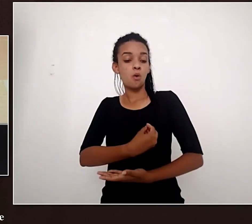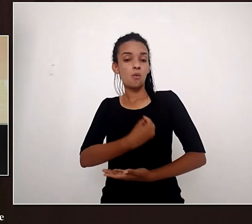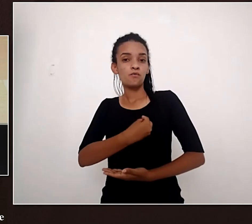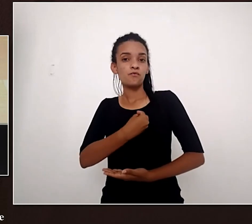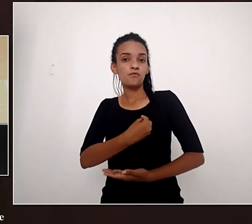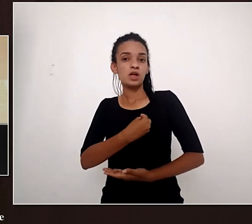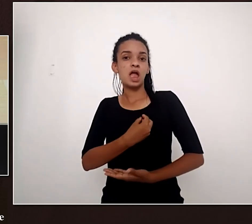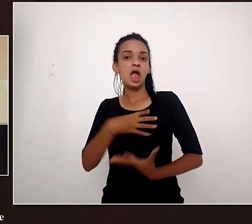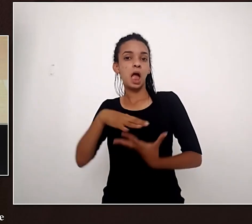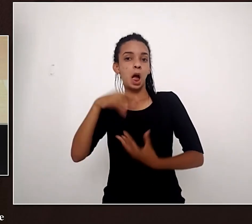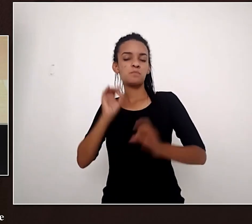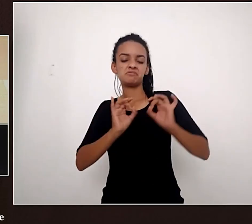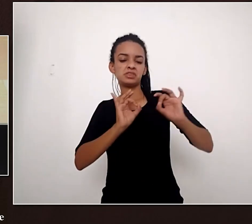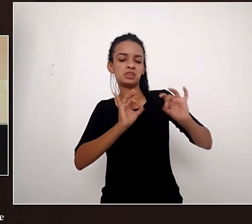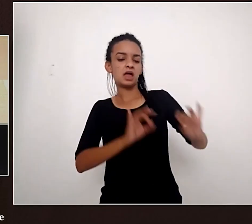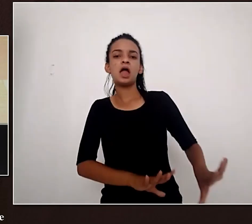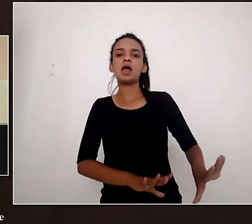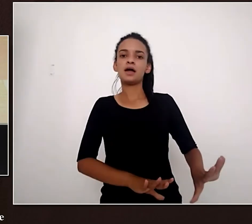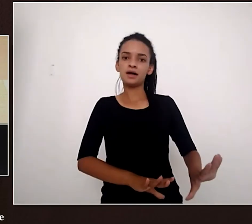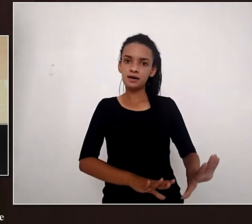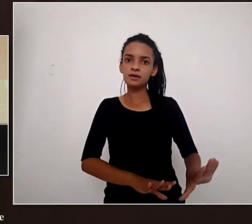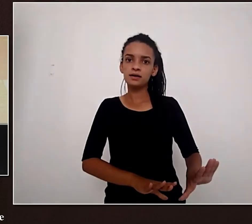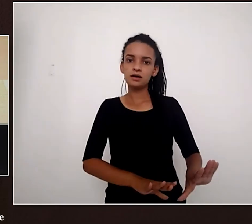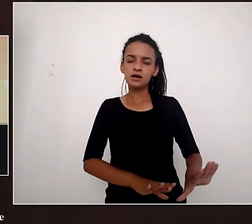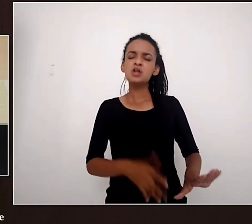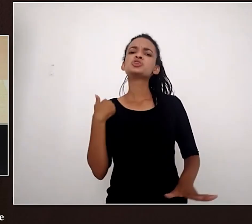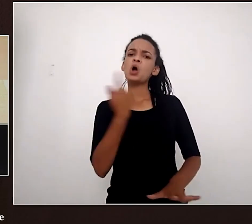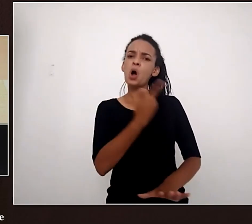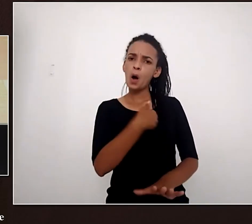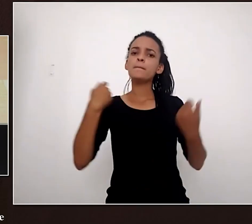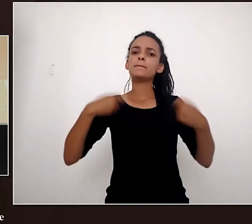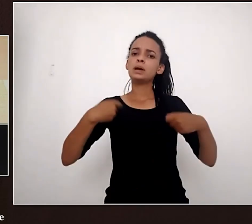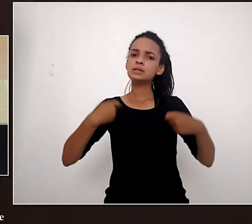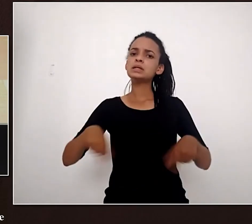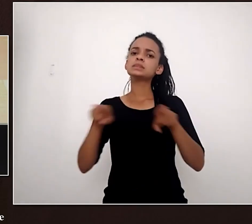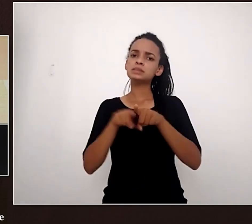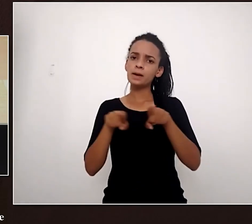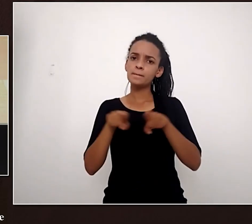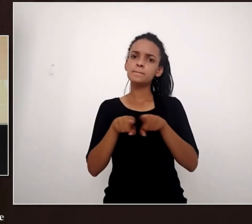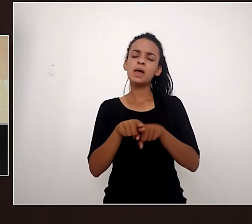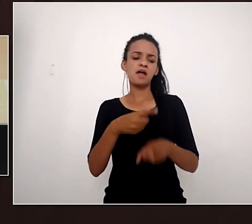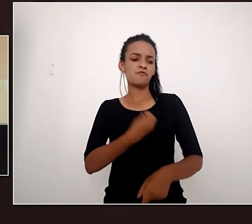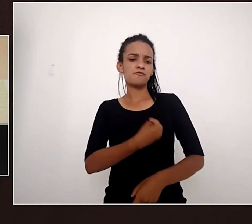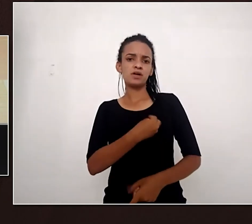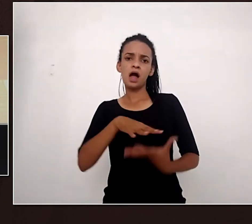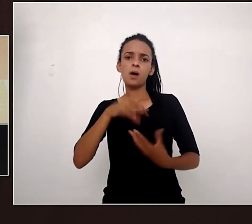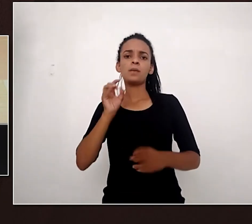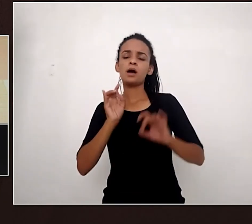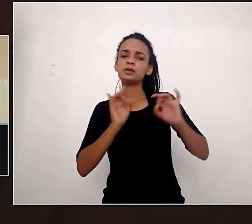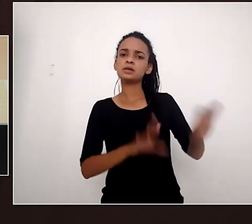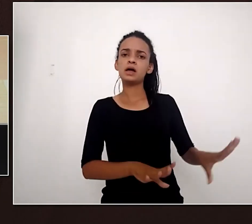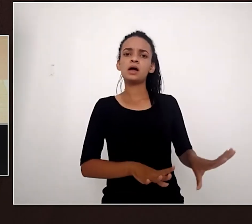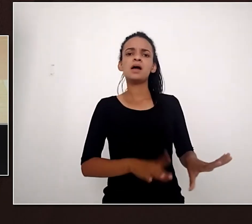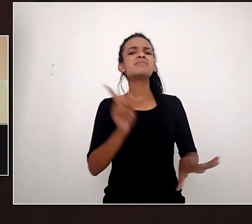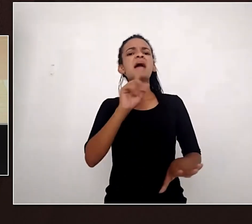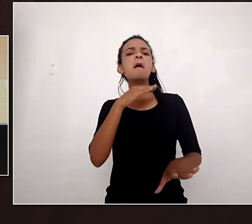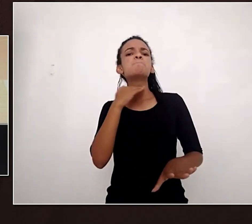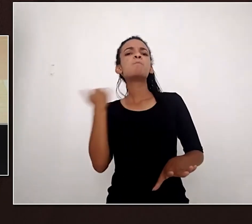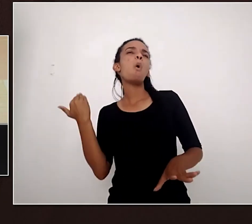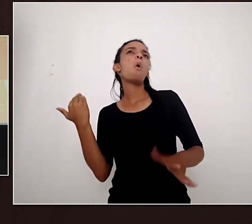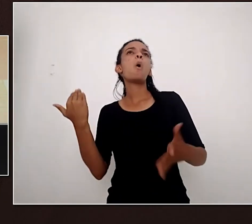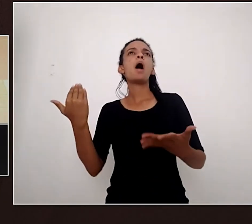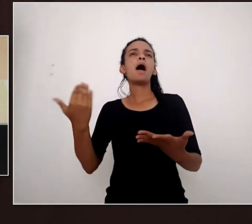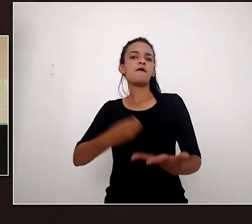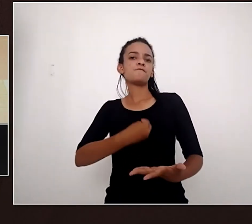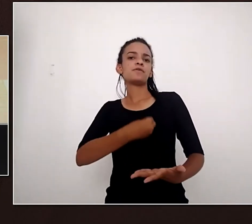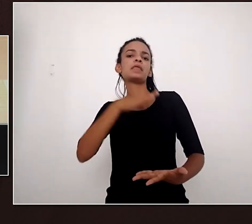tempos, restaurar esse espírito de Marte entre nós. Não é morrer cerrado ao meio, mas, irmãos, é uma vida de não